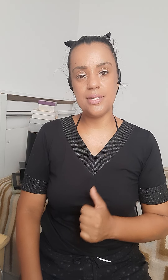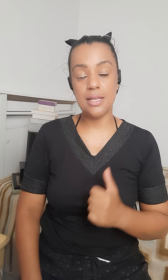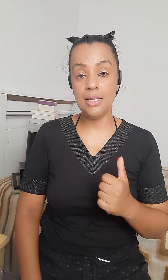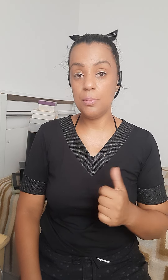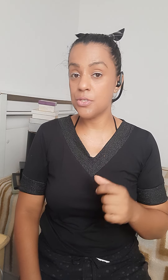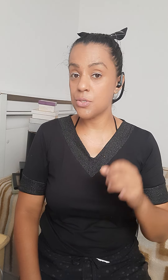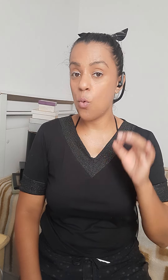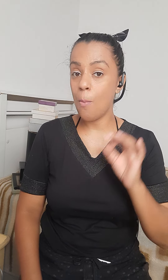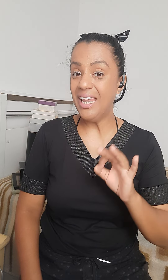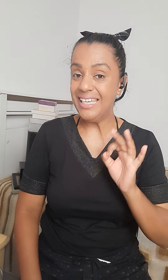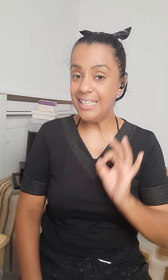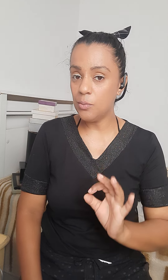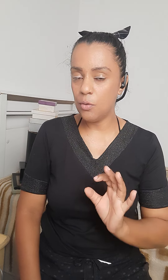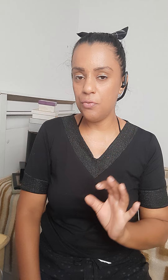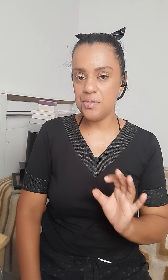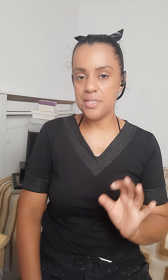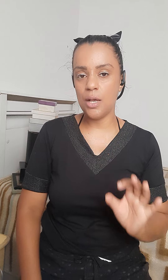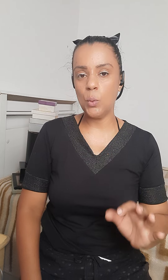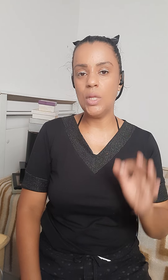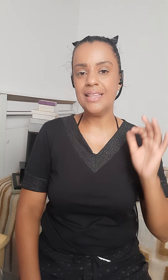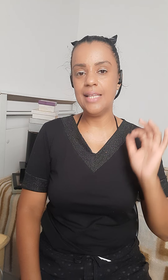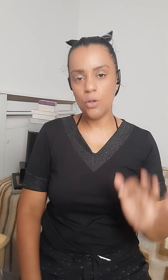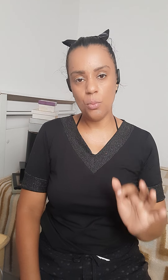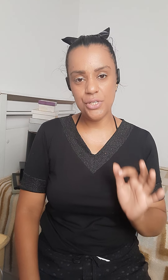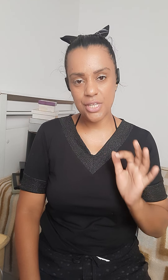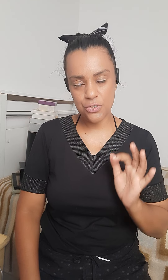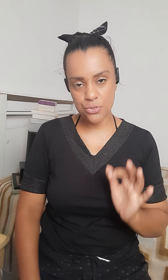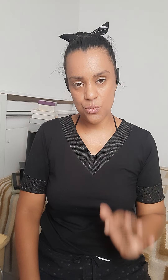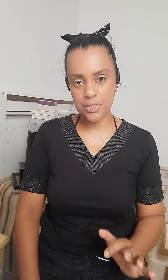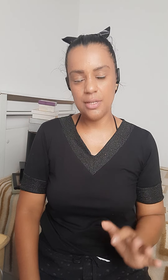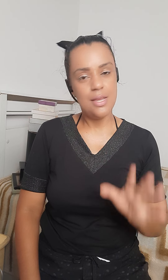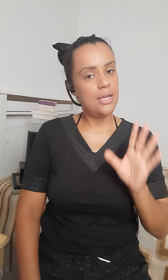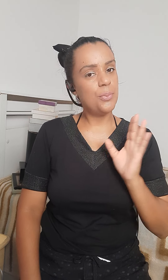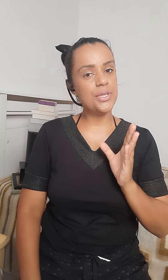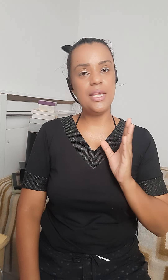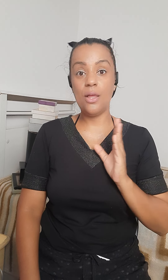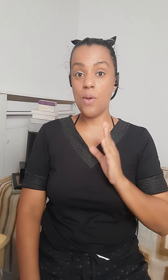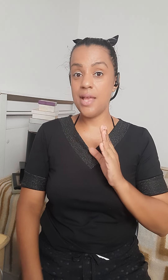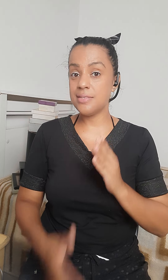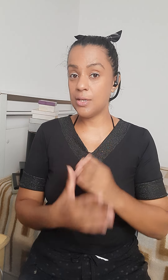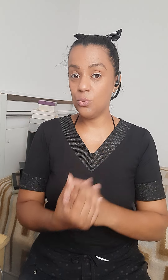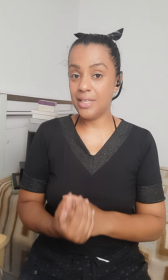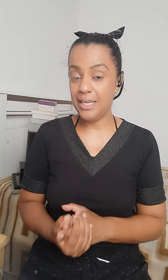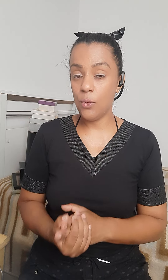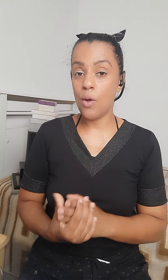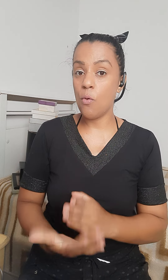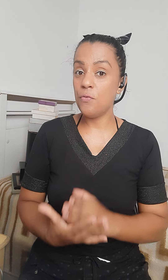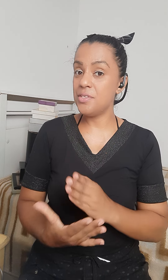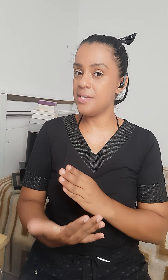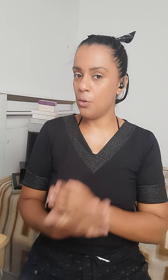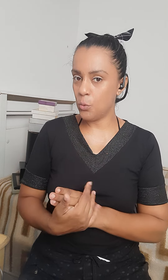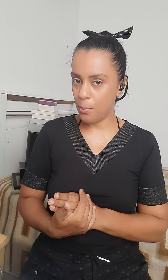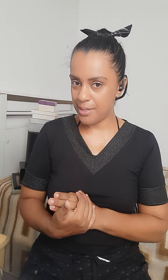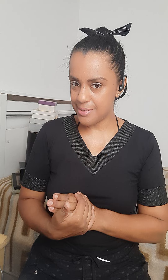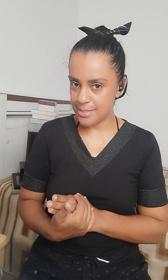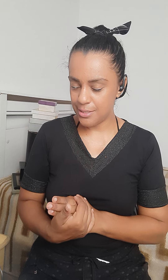a Libras como uma língua oficial da comunidade surda, porque não é a segunda língua oficial do Brasil,